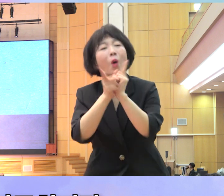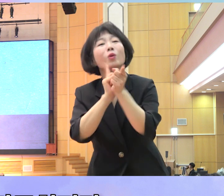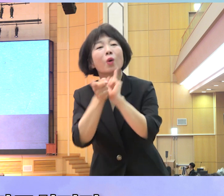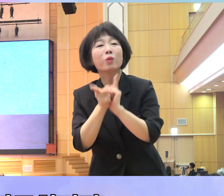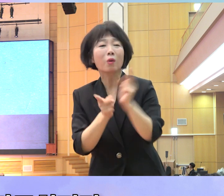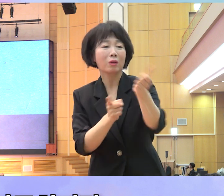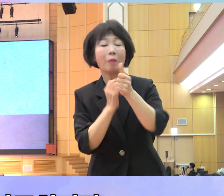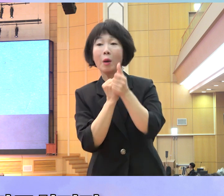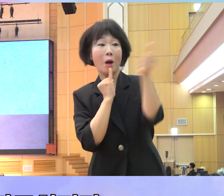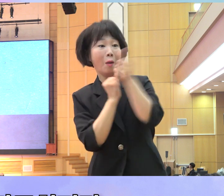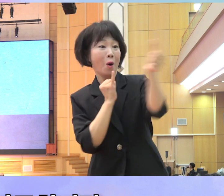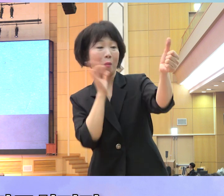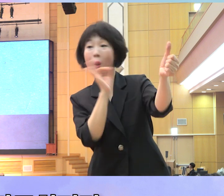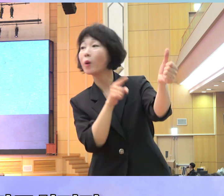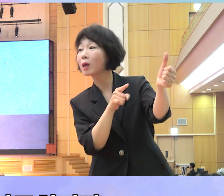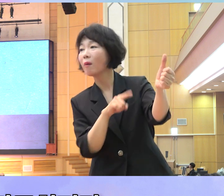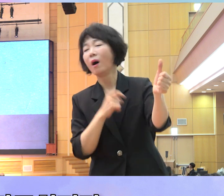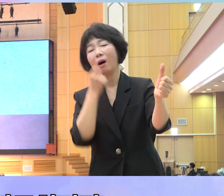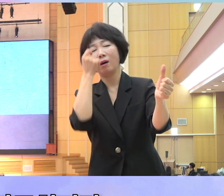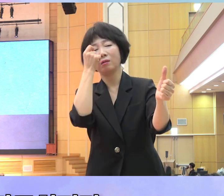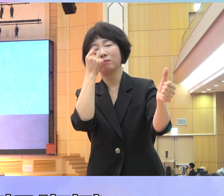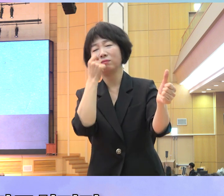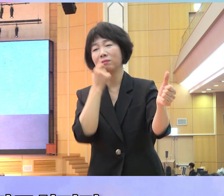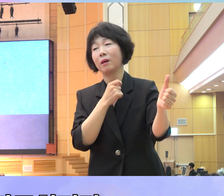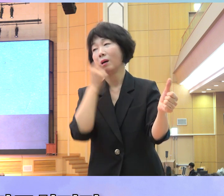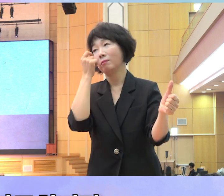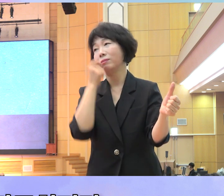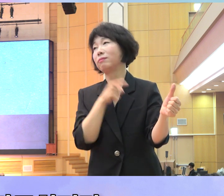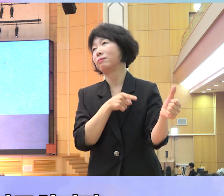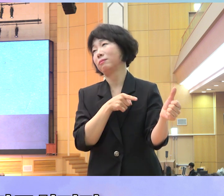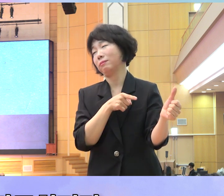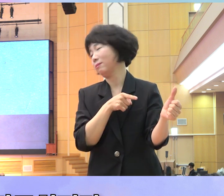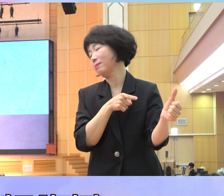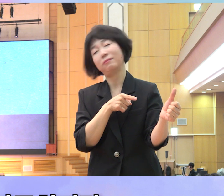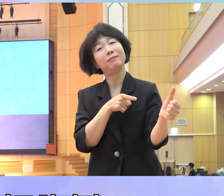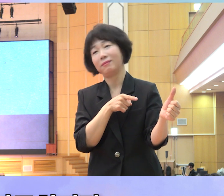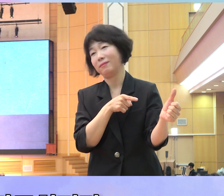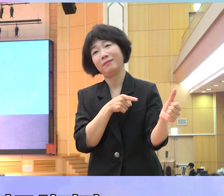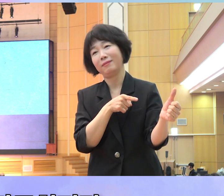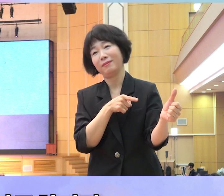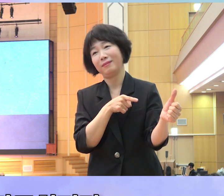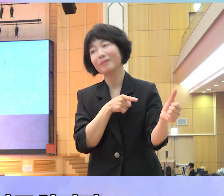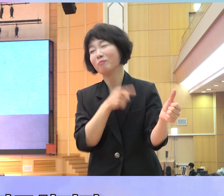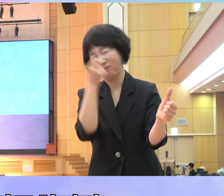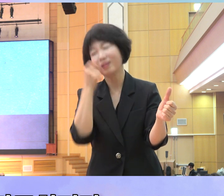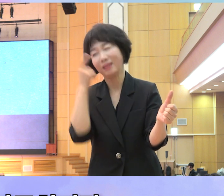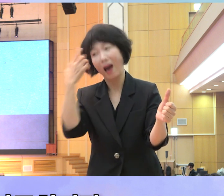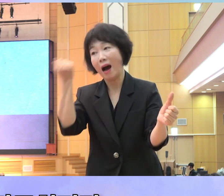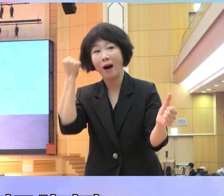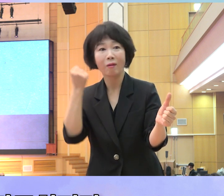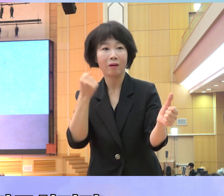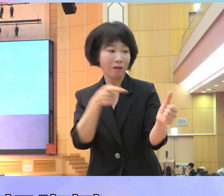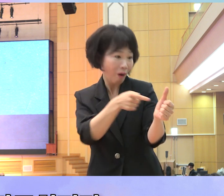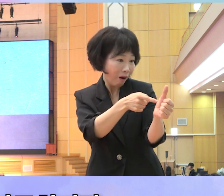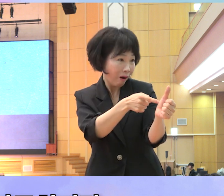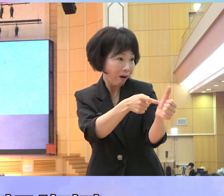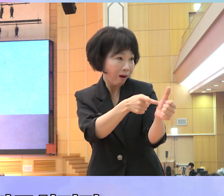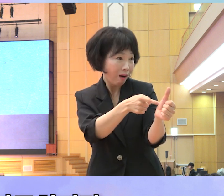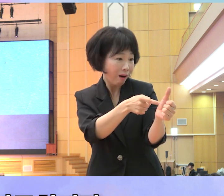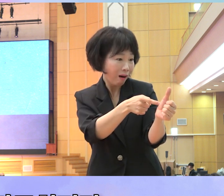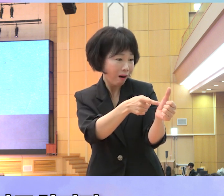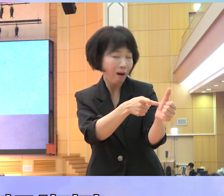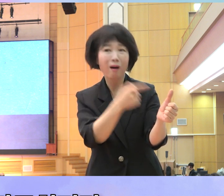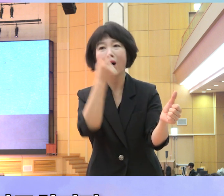있었을 텐데 부족하고 모자란 나를 만나가지고 이렇게 고생을